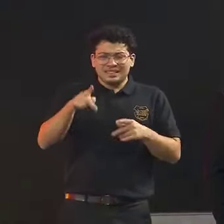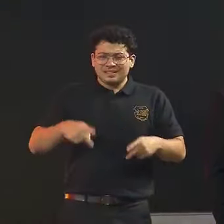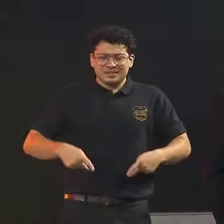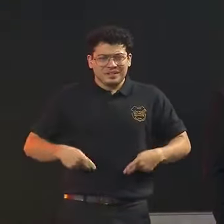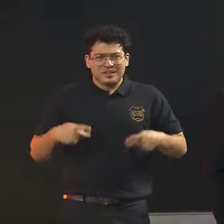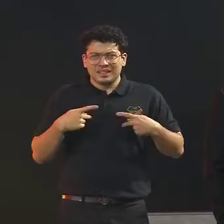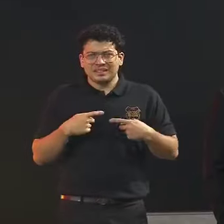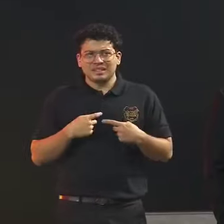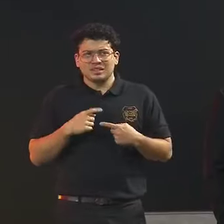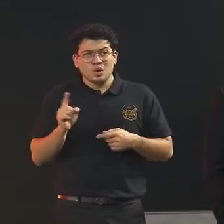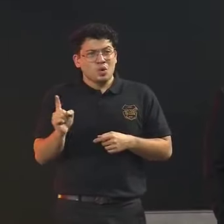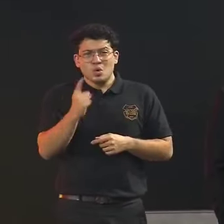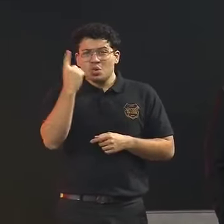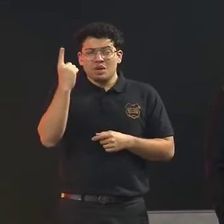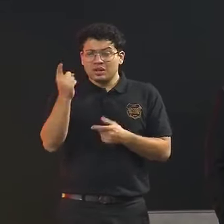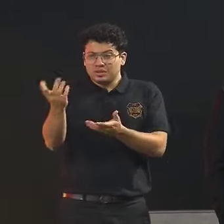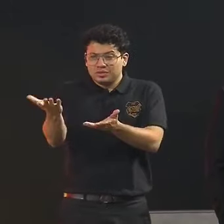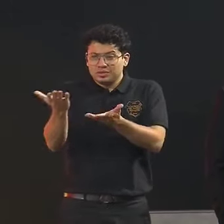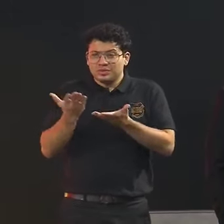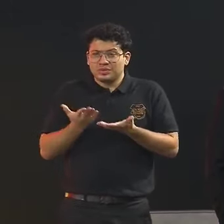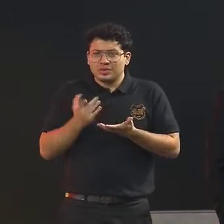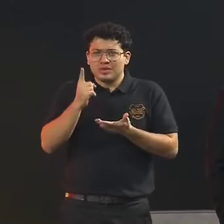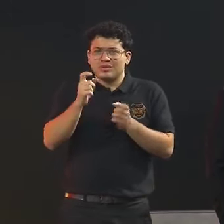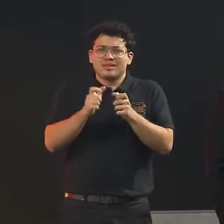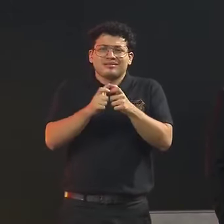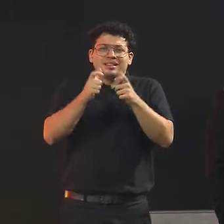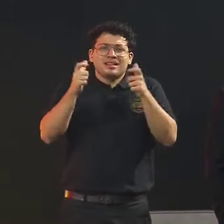lo único que provocaron en mí fue una